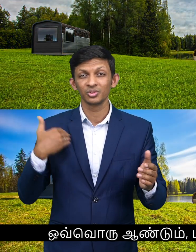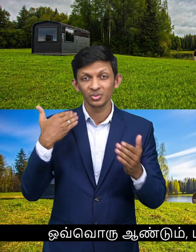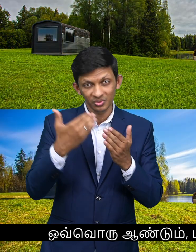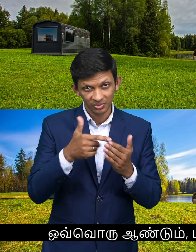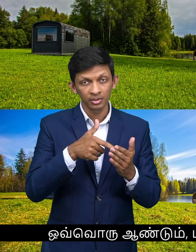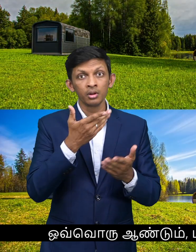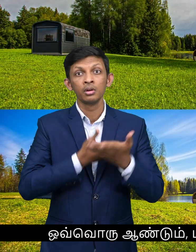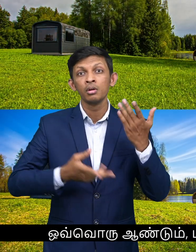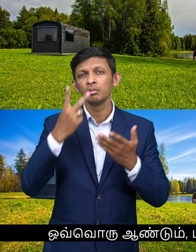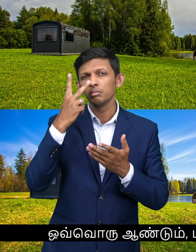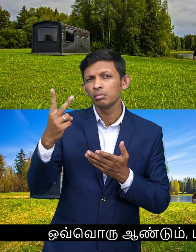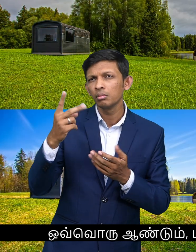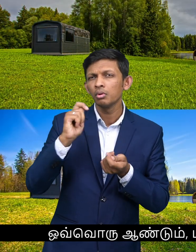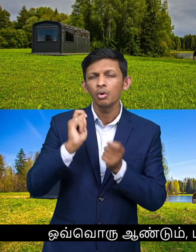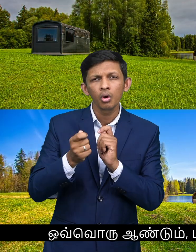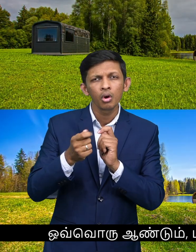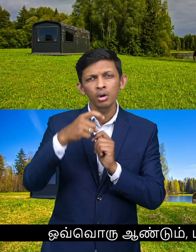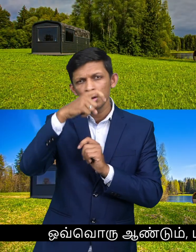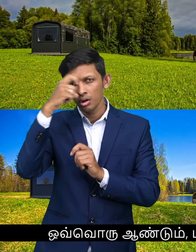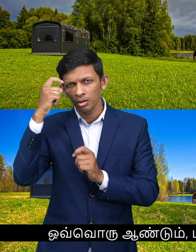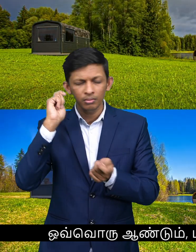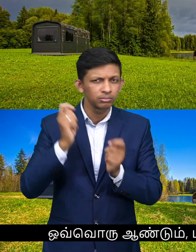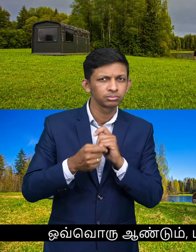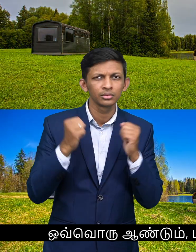ஒவ்வொரு ஆண்டும் பருவங்கள் மாறுவதை காண்கிறோம்.